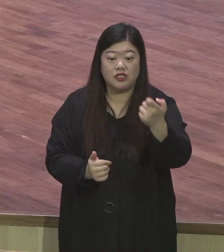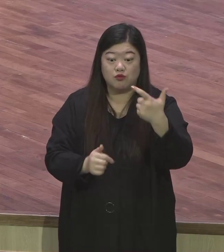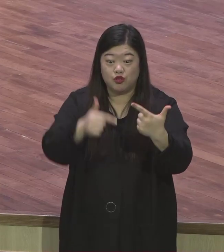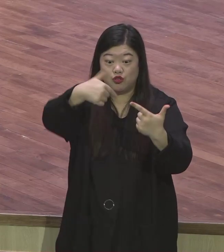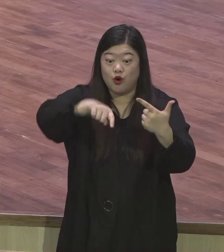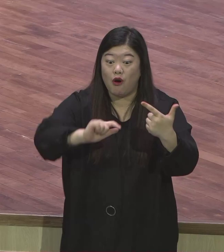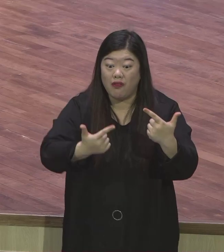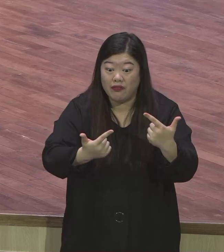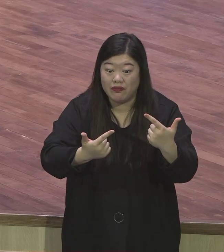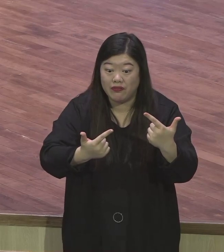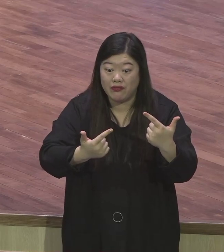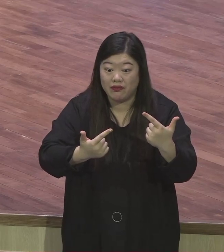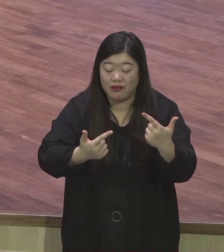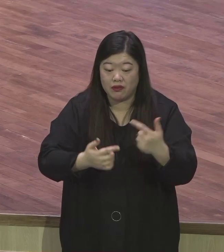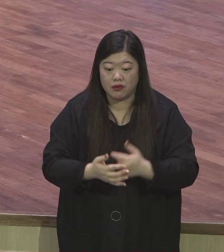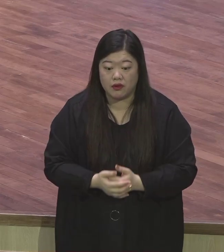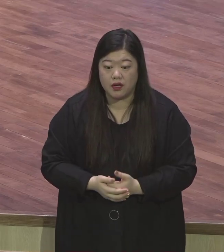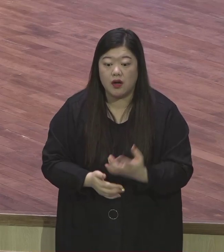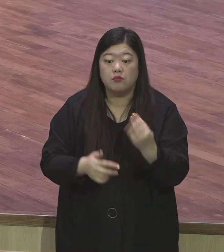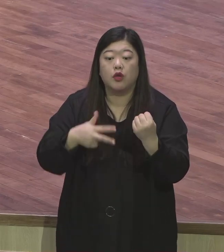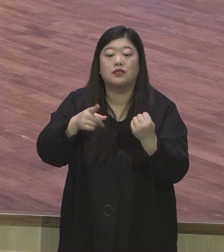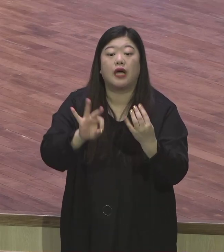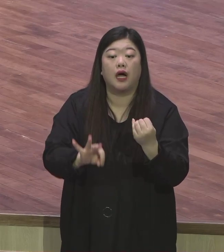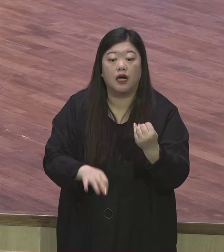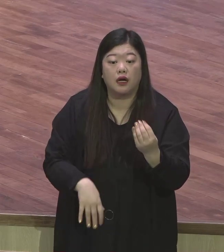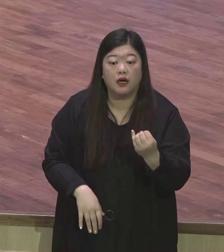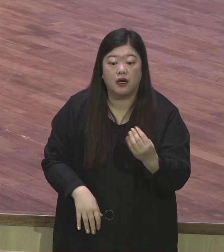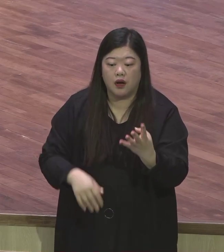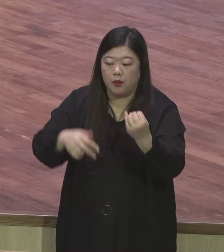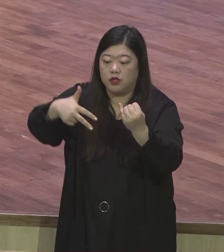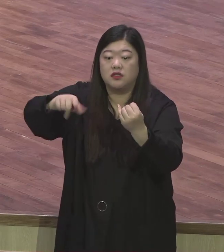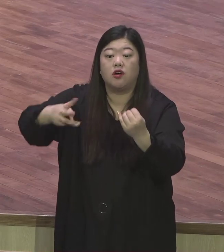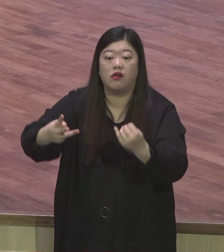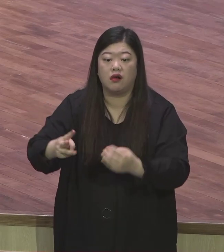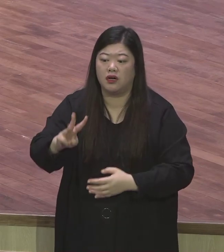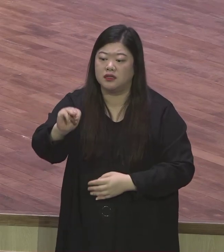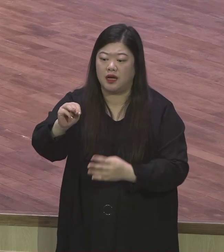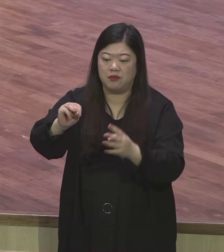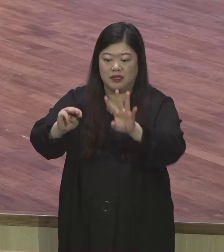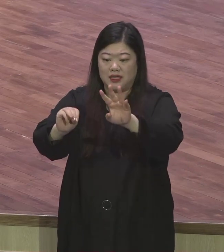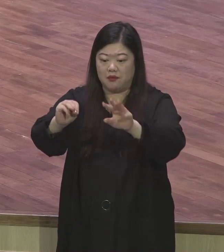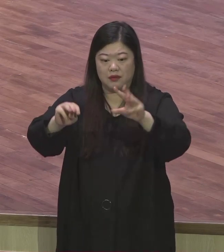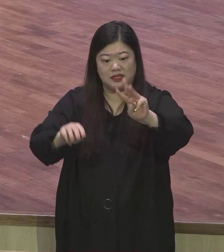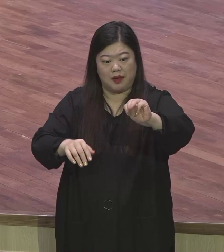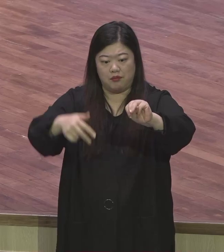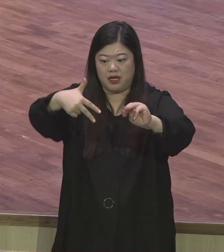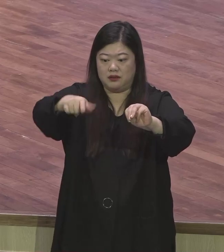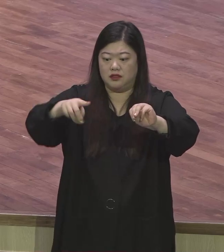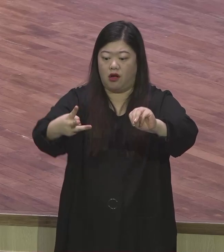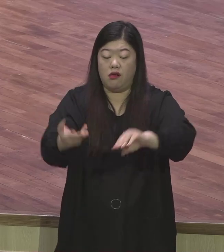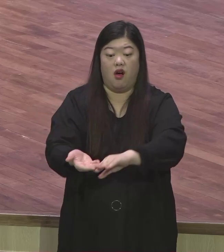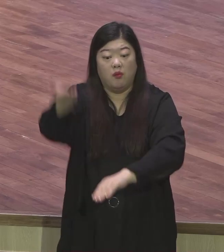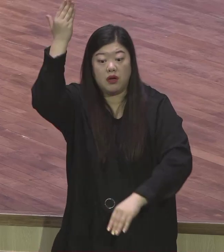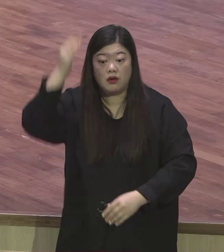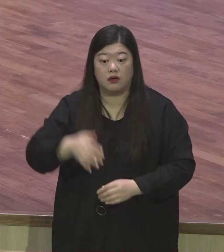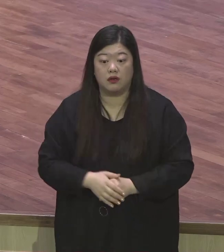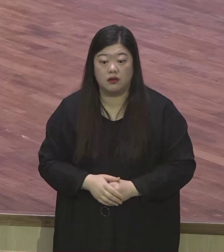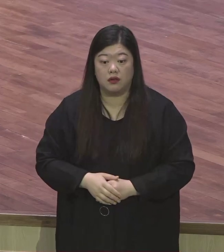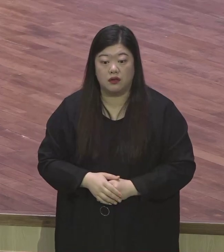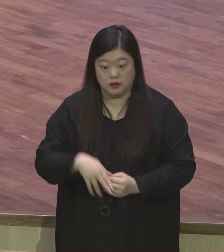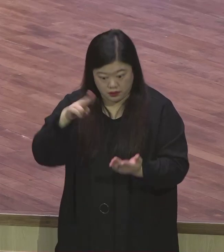1189장이에요. 절수로는 31,173절이나 돼요. 그것을 다 뒤져볼